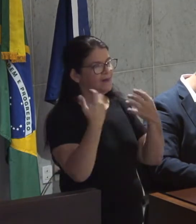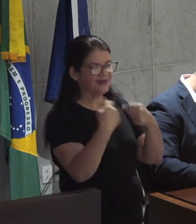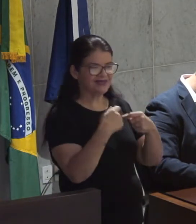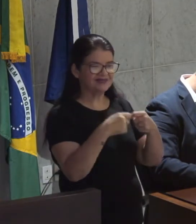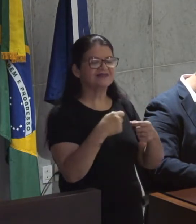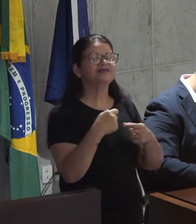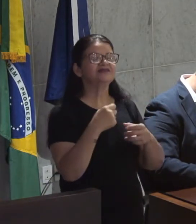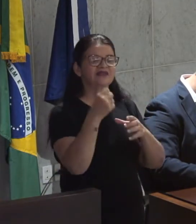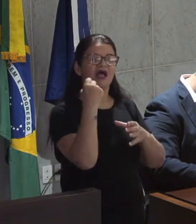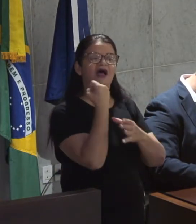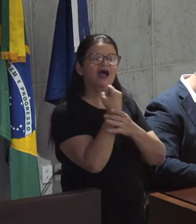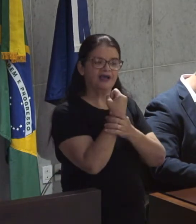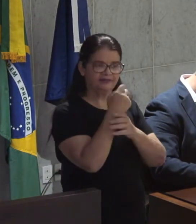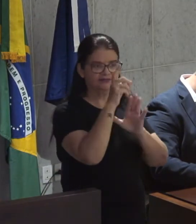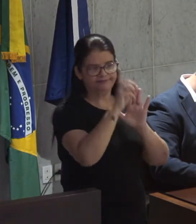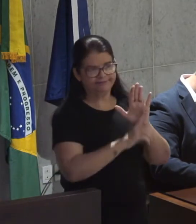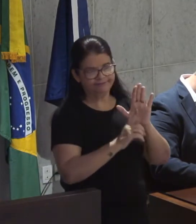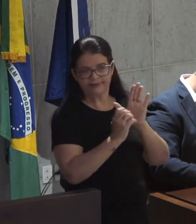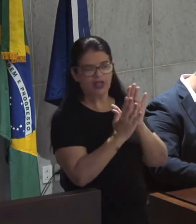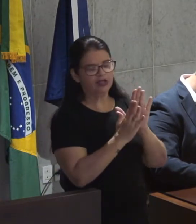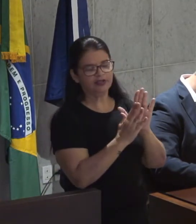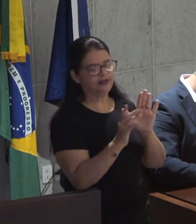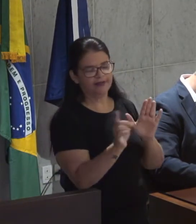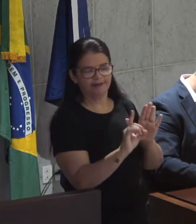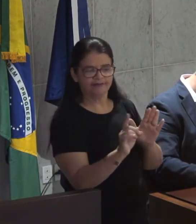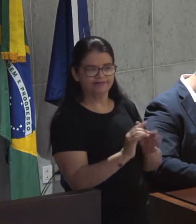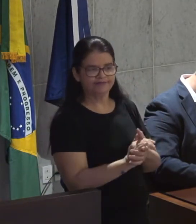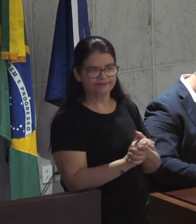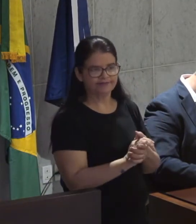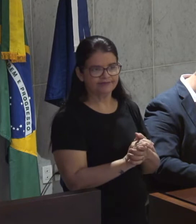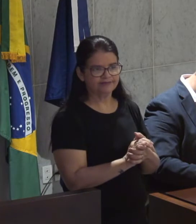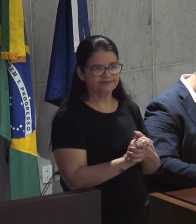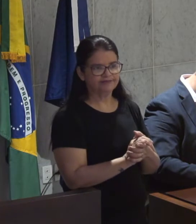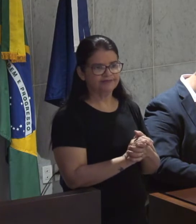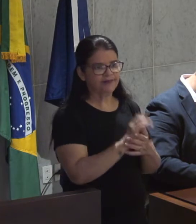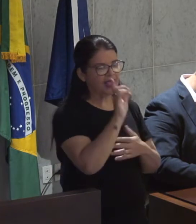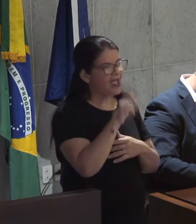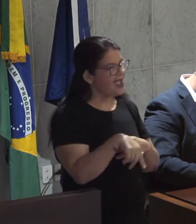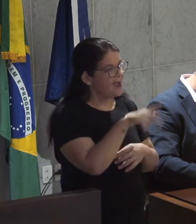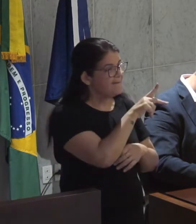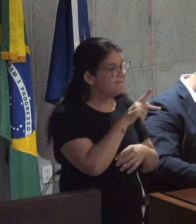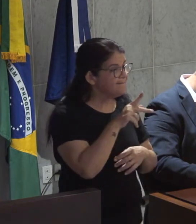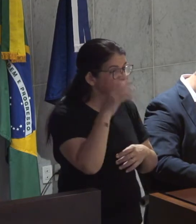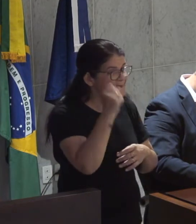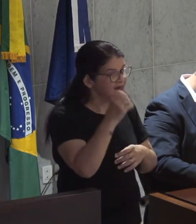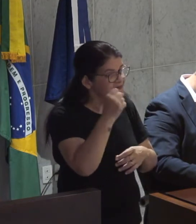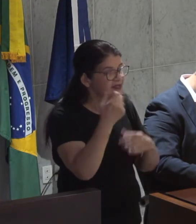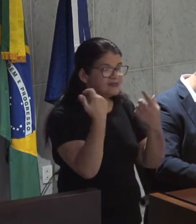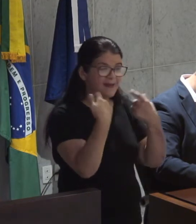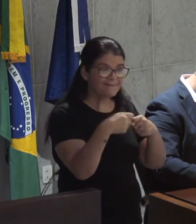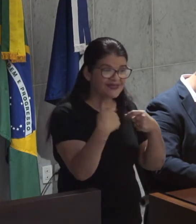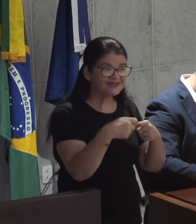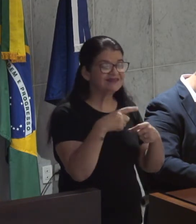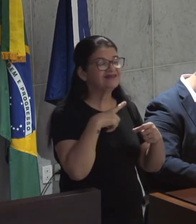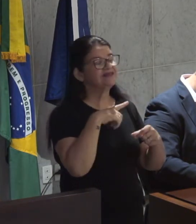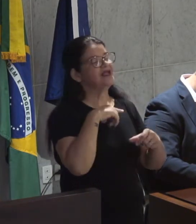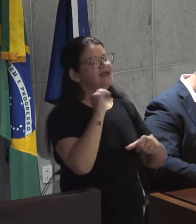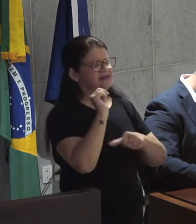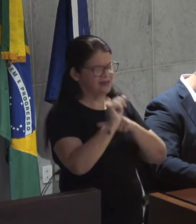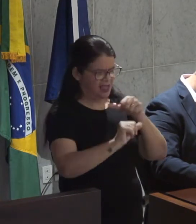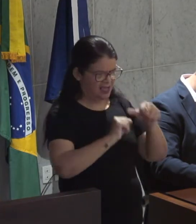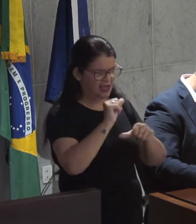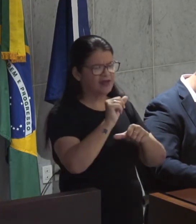bancar nossos direitos e não retirar. E a Previdência precisa ser reformada,